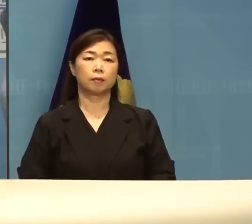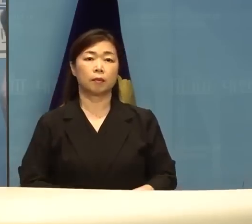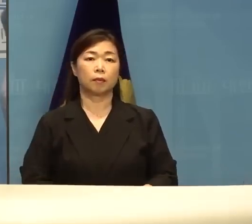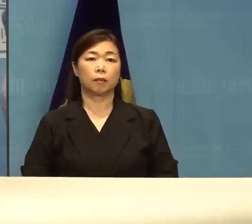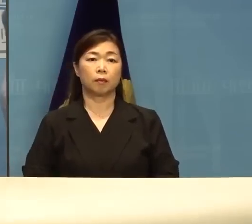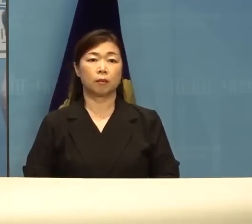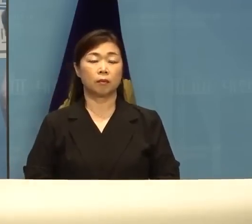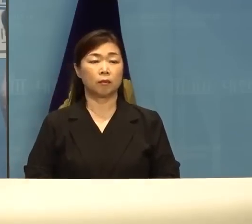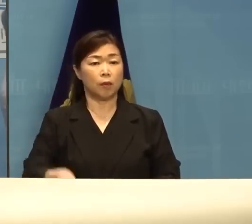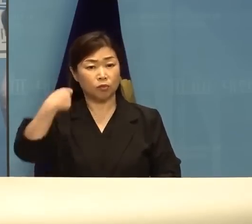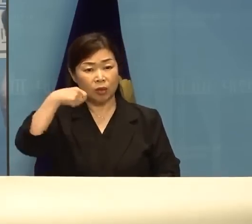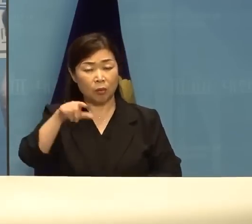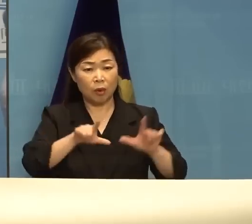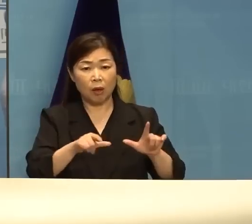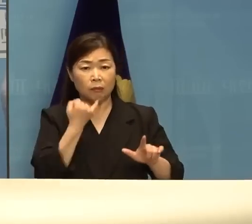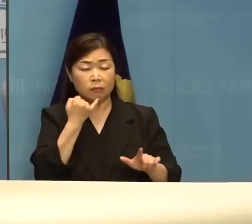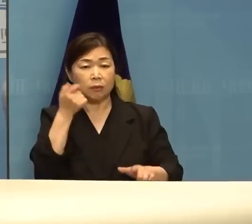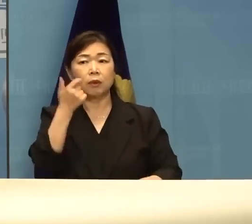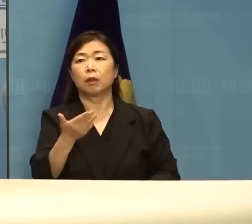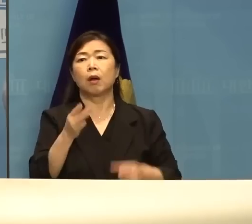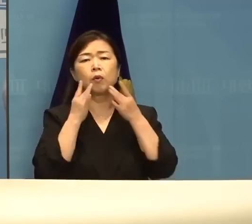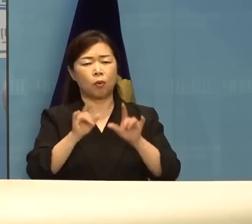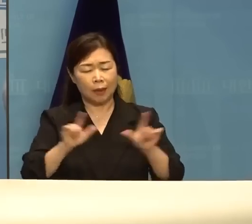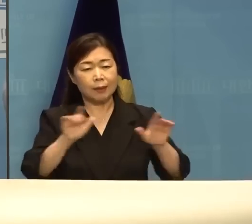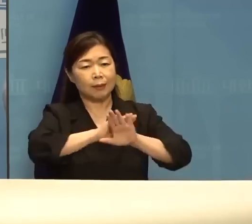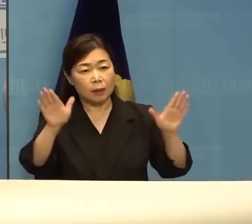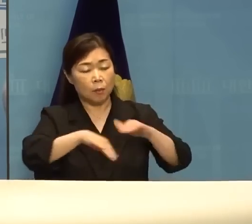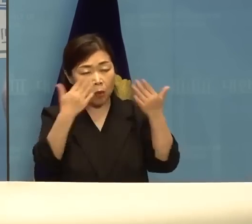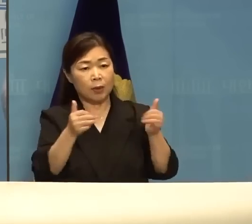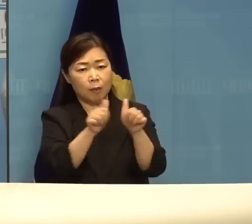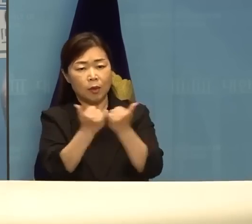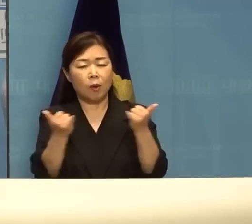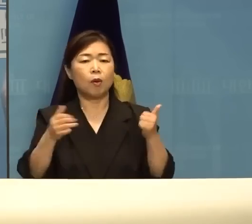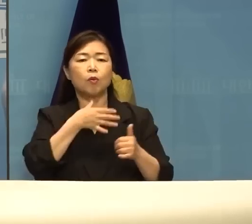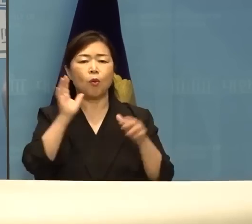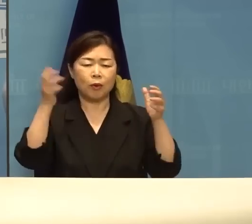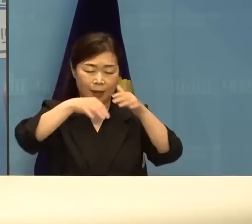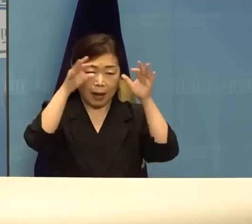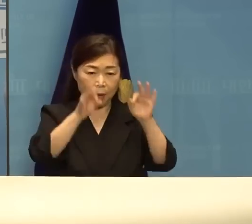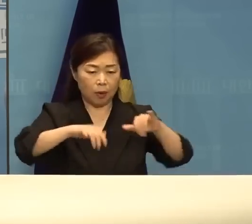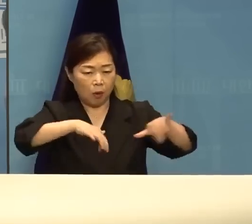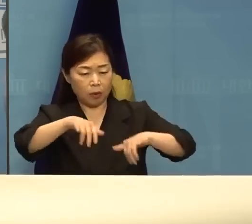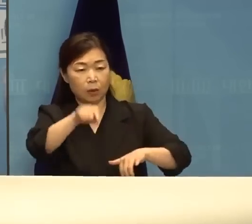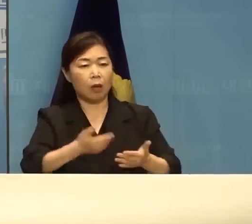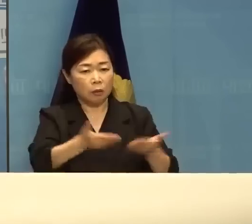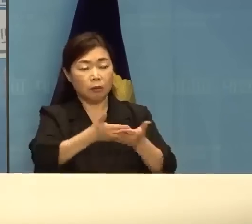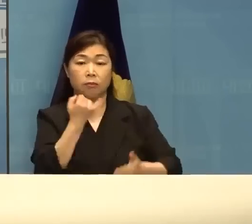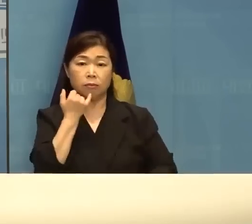이게 지금 나눠줄 부채입니까? 토요일날 대낮에 모든 사람 남녀노소 지나다니는 그런 거리에서